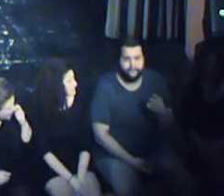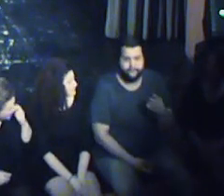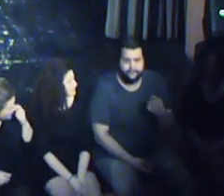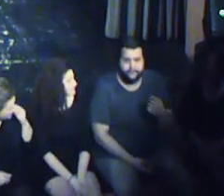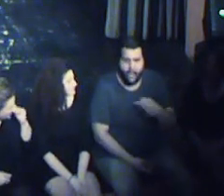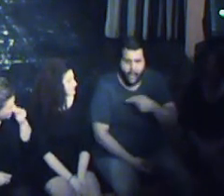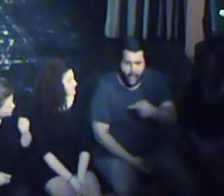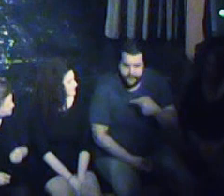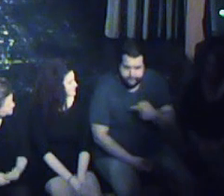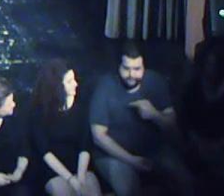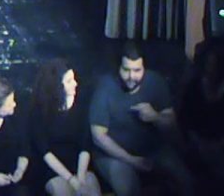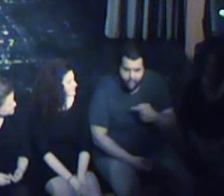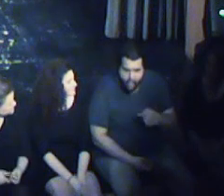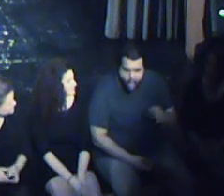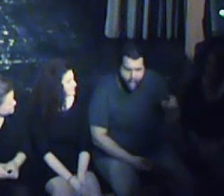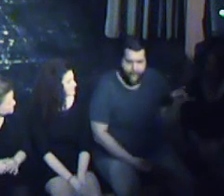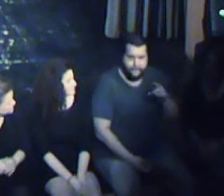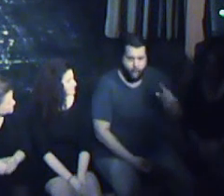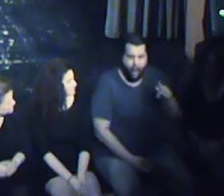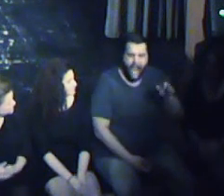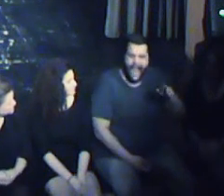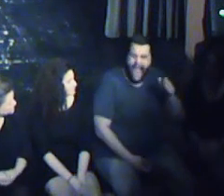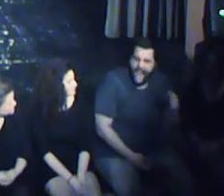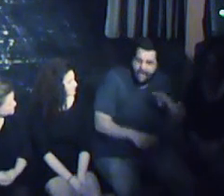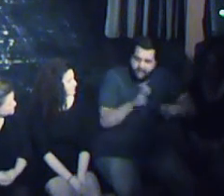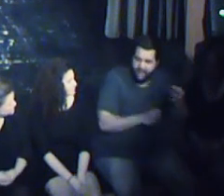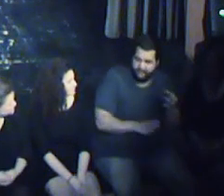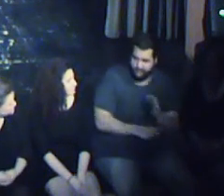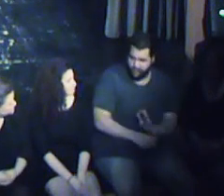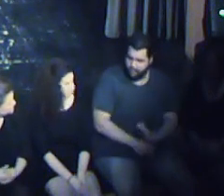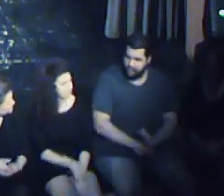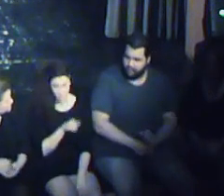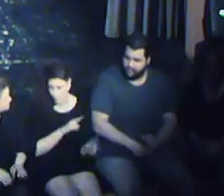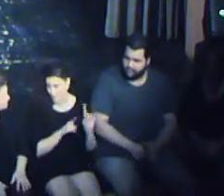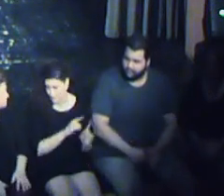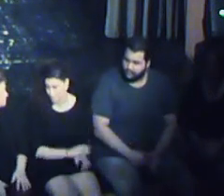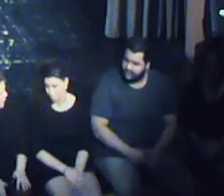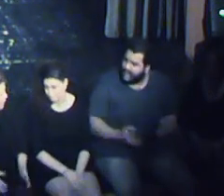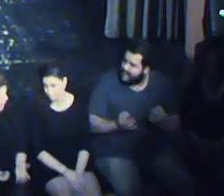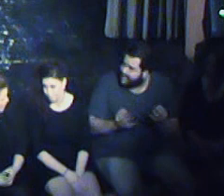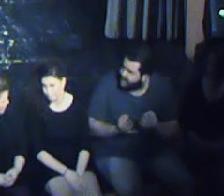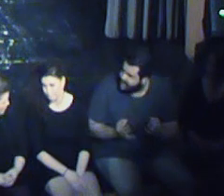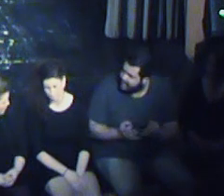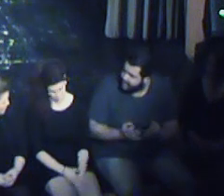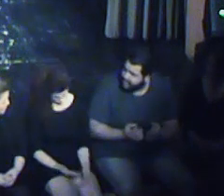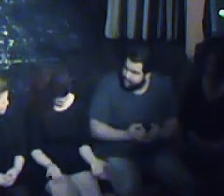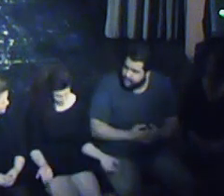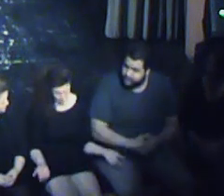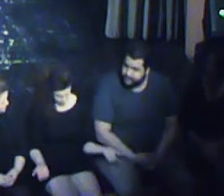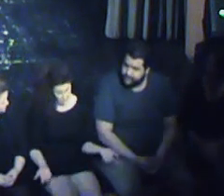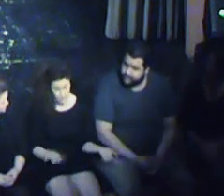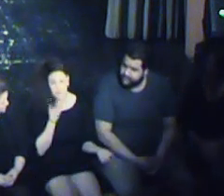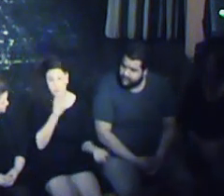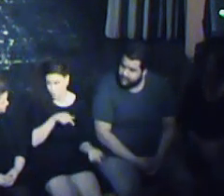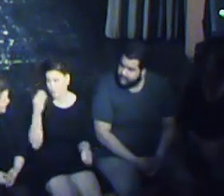que buscar al gran brujo Cará. Ahí está el problema. ¿En qué? Bueno, que pensándolo